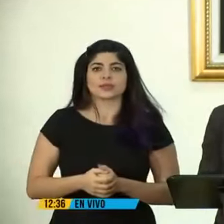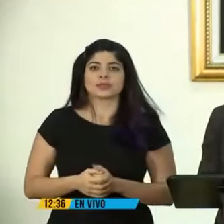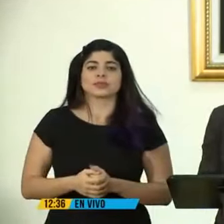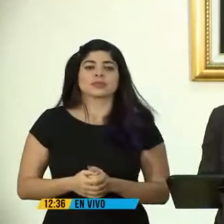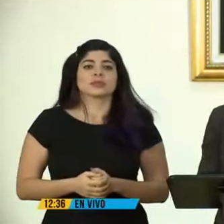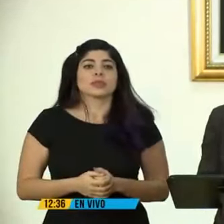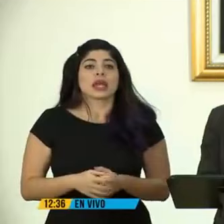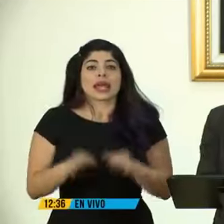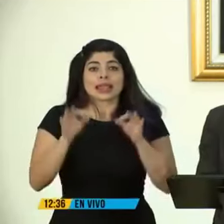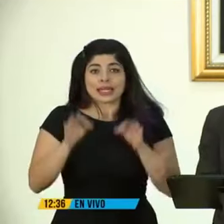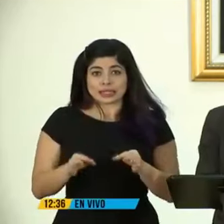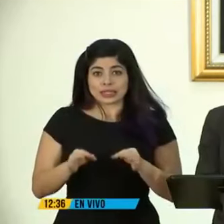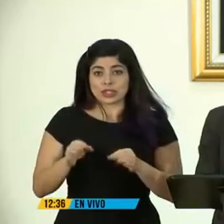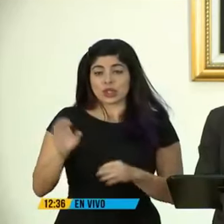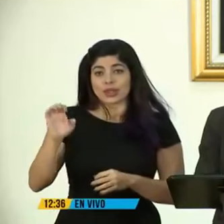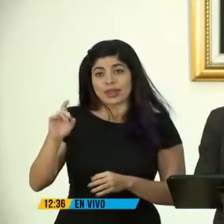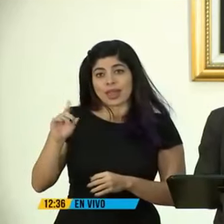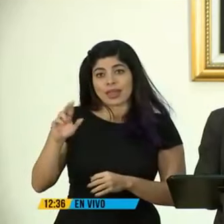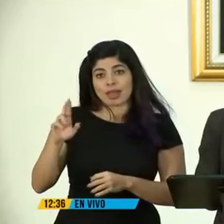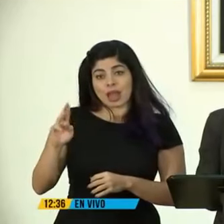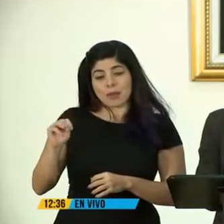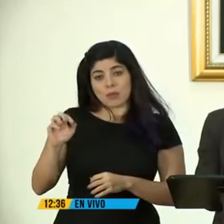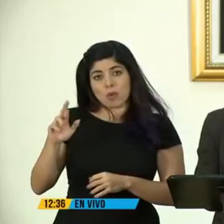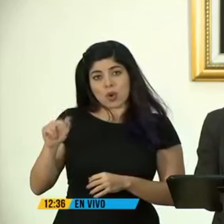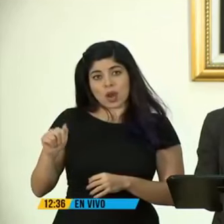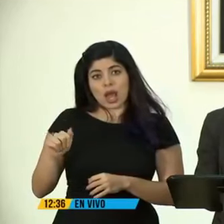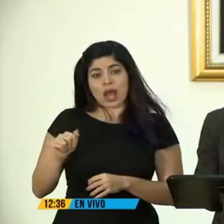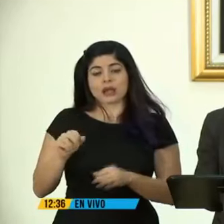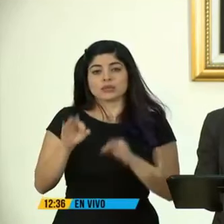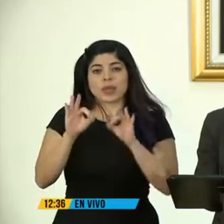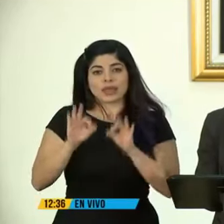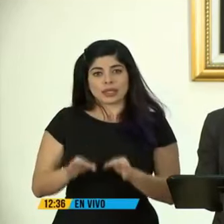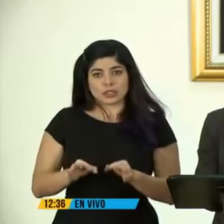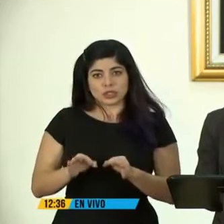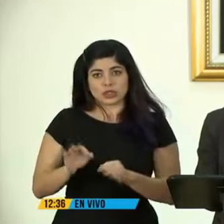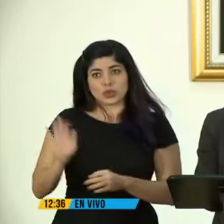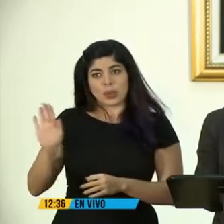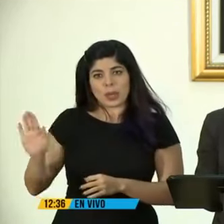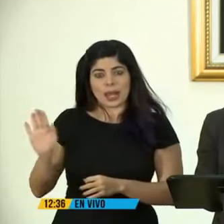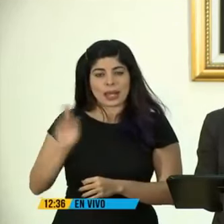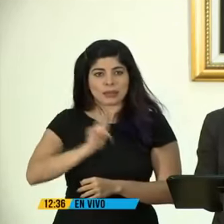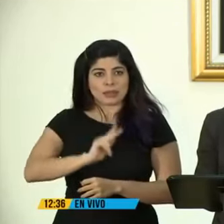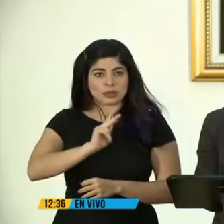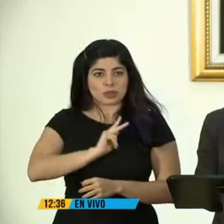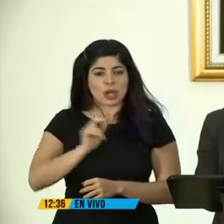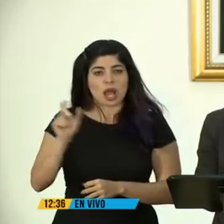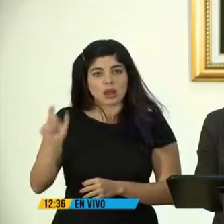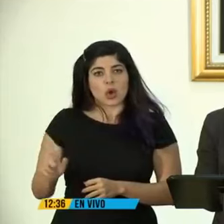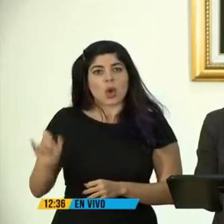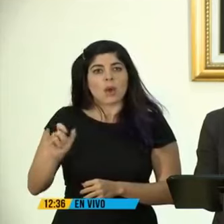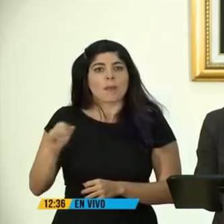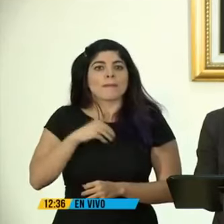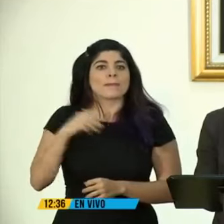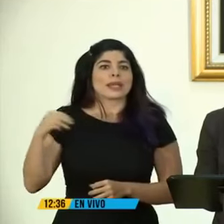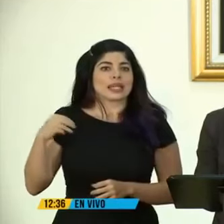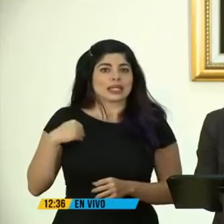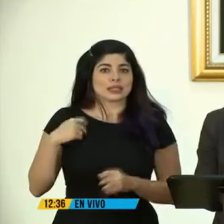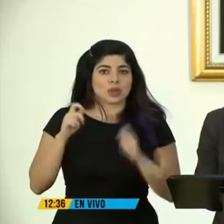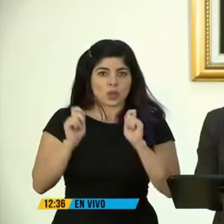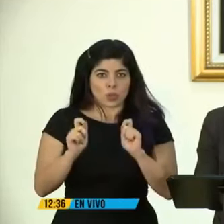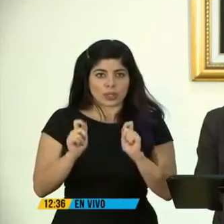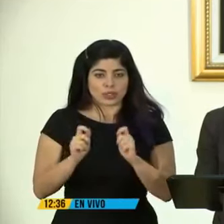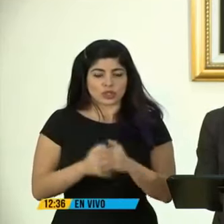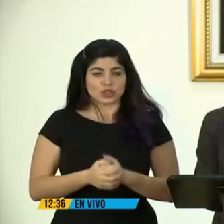La decisión de don Edgar Mora es una decisión de él como ministro de